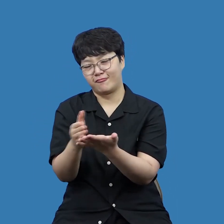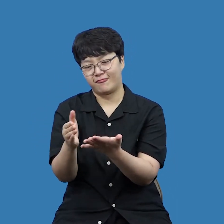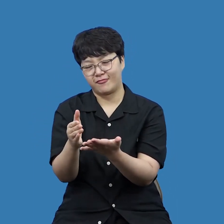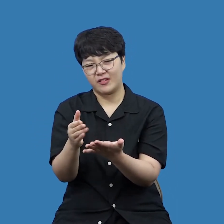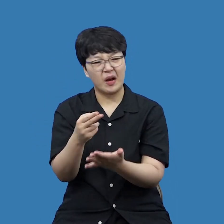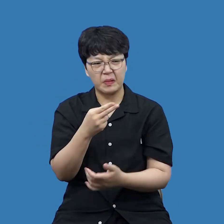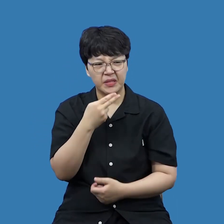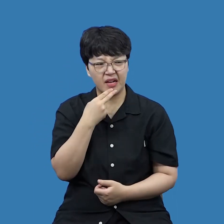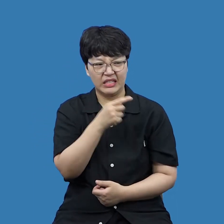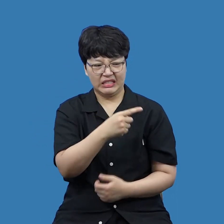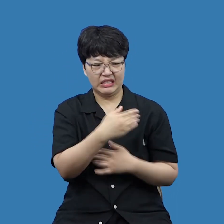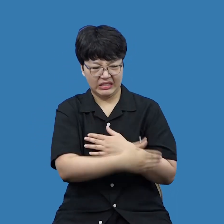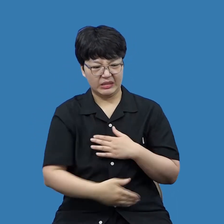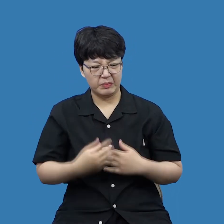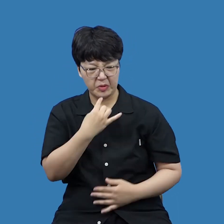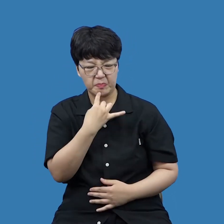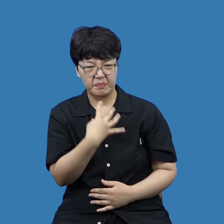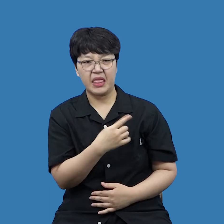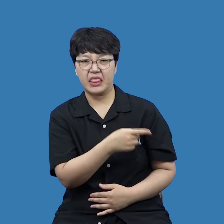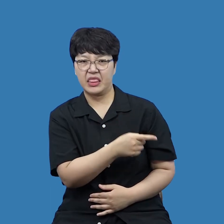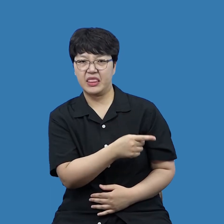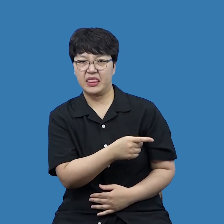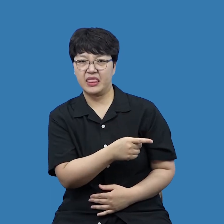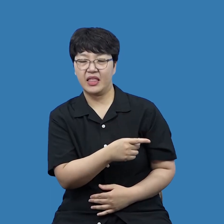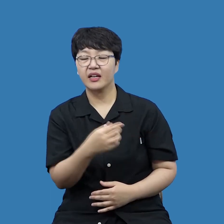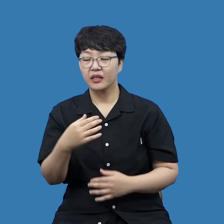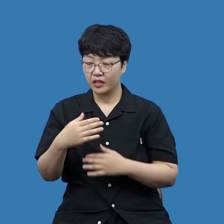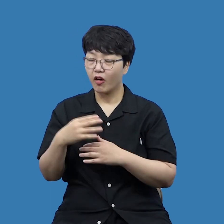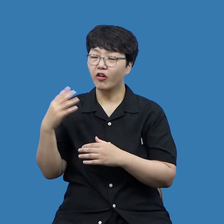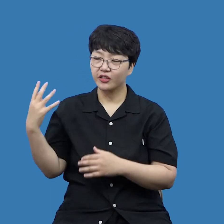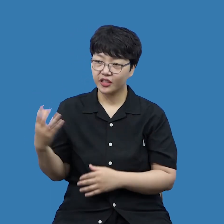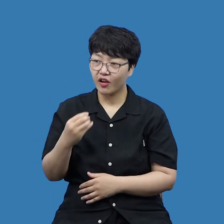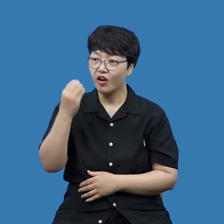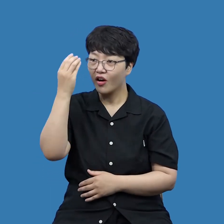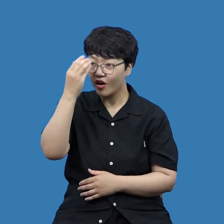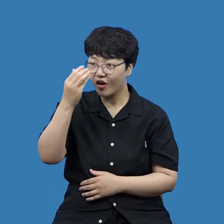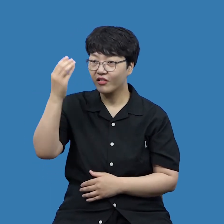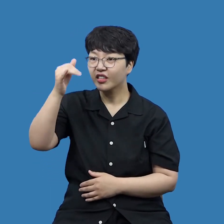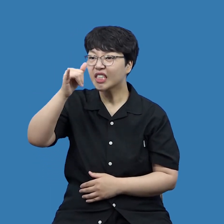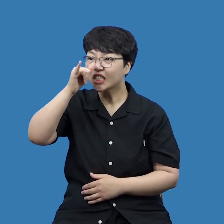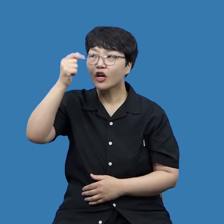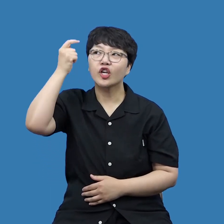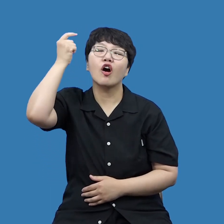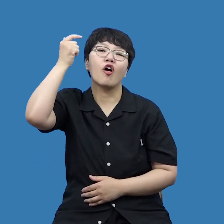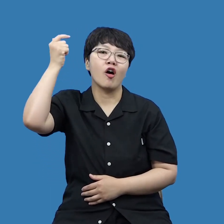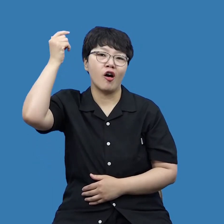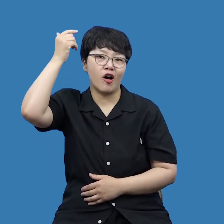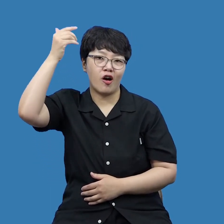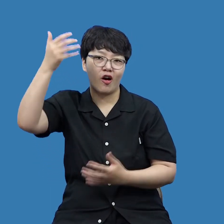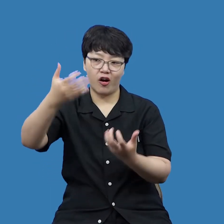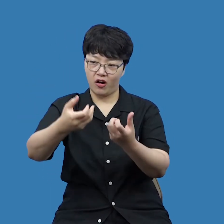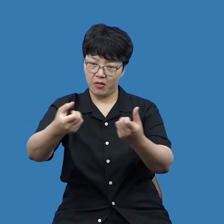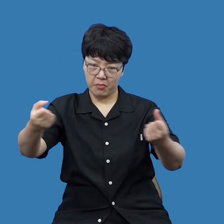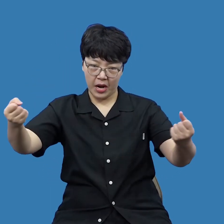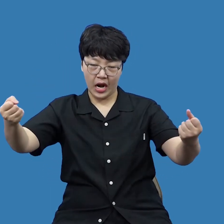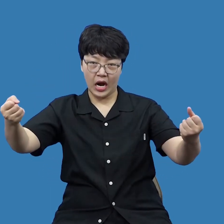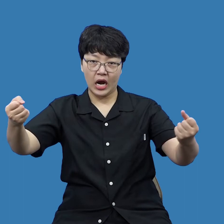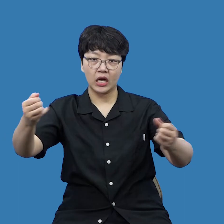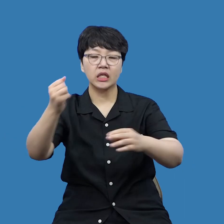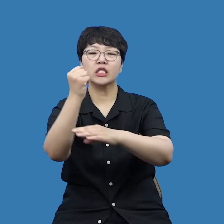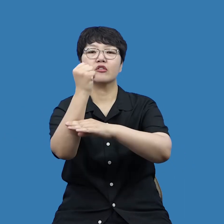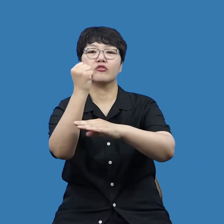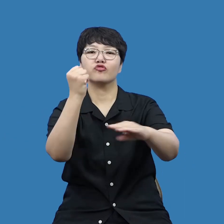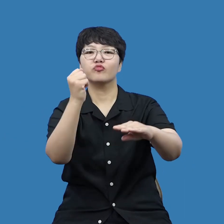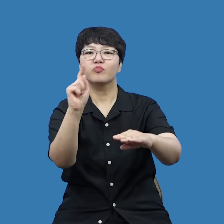뭘까? 성령의 인도를, 성령을 사모하느냐, 성령의 인도를 받느냐 못 받느냐. 바울 사도가